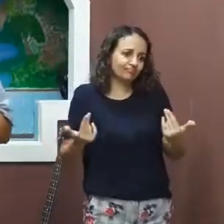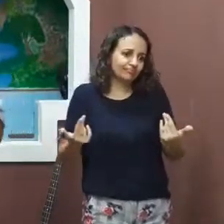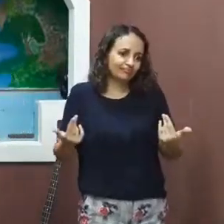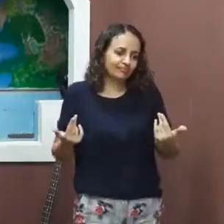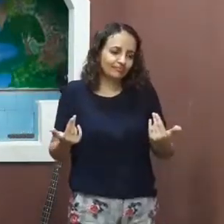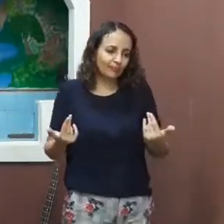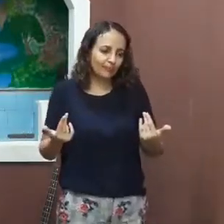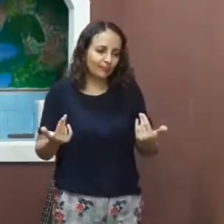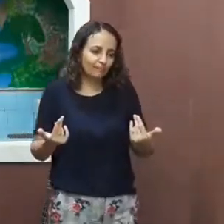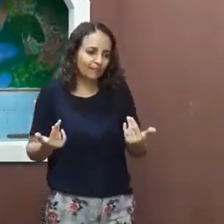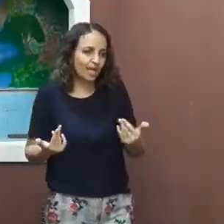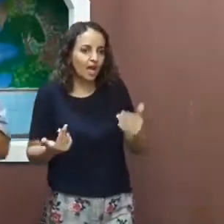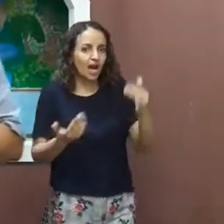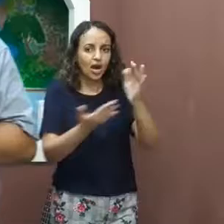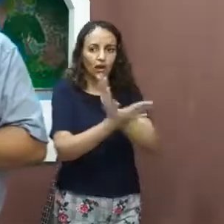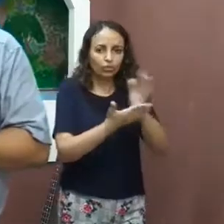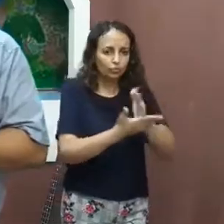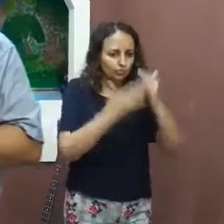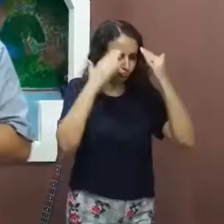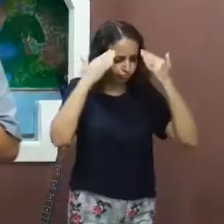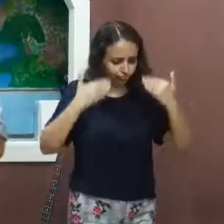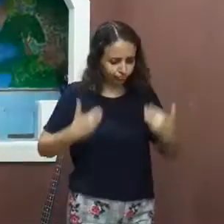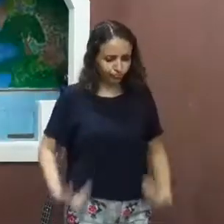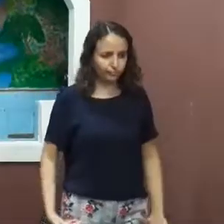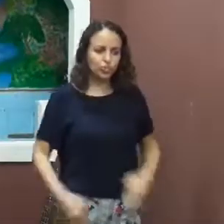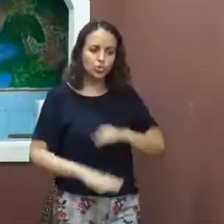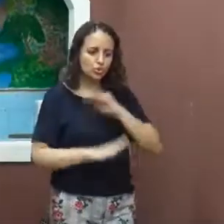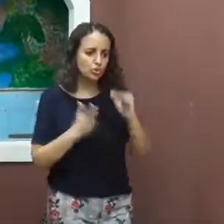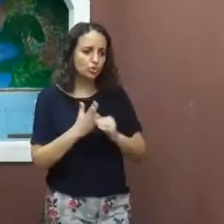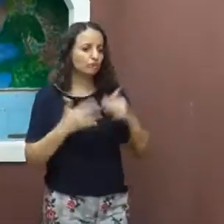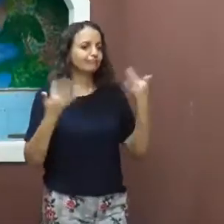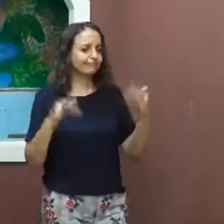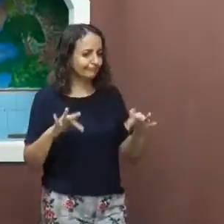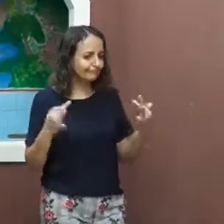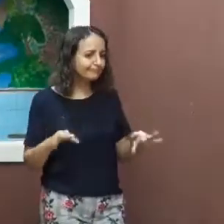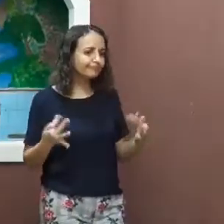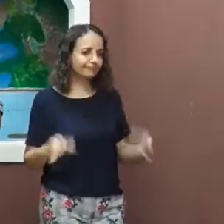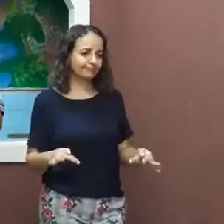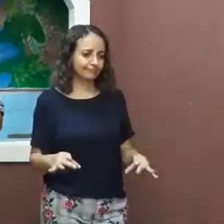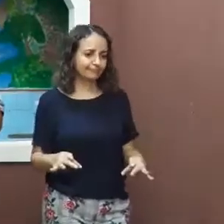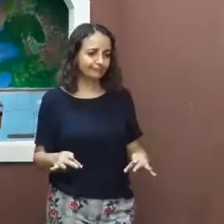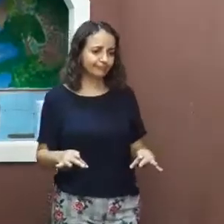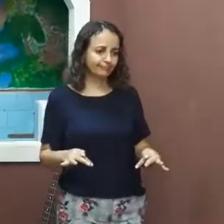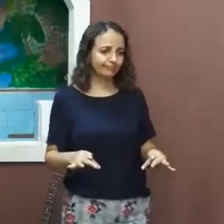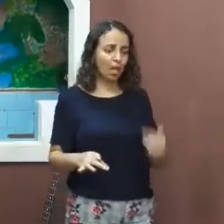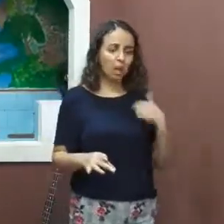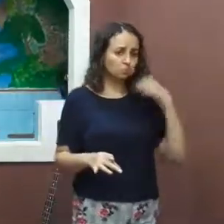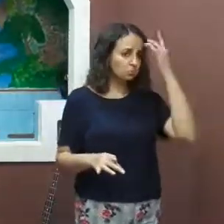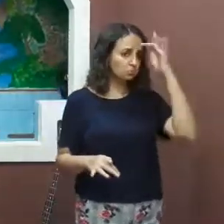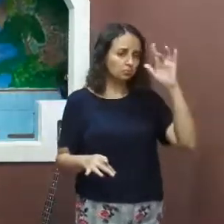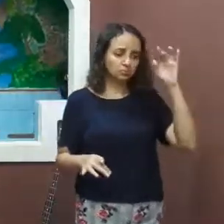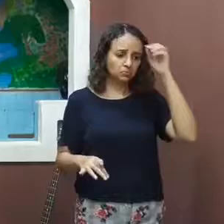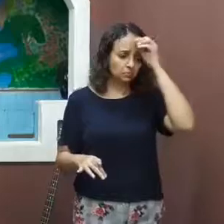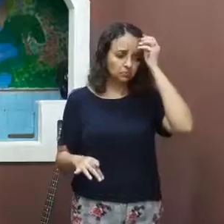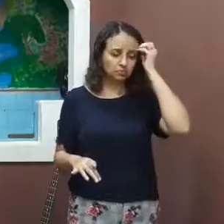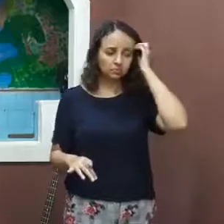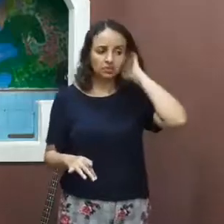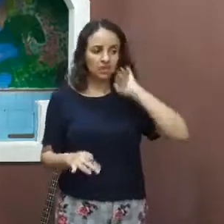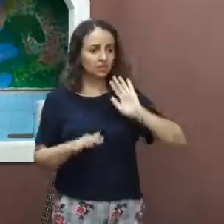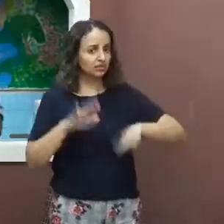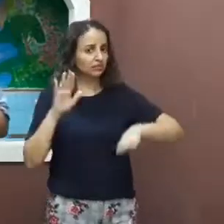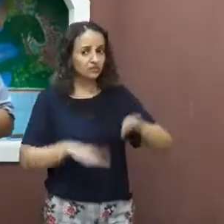E só não dói o cabelo porque é careca, mas aí sobra o resto do corpo para doer. Não sei, talvez você está